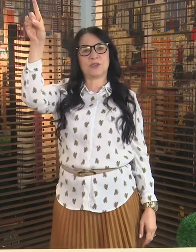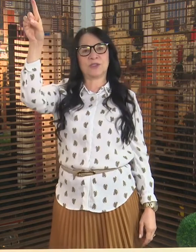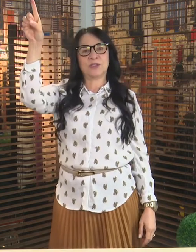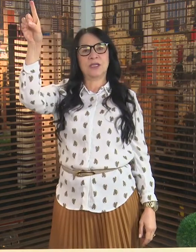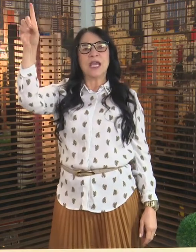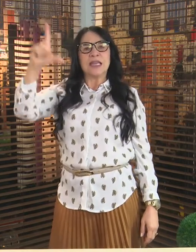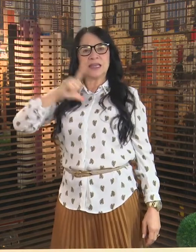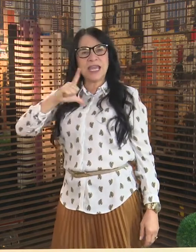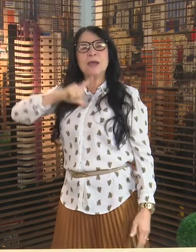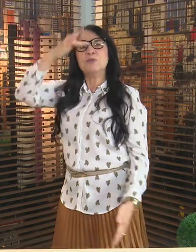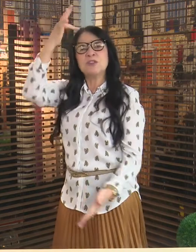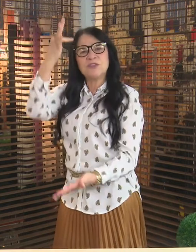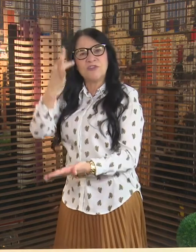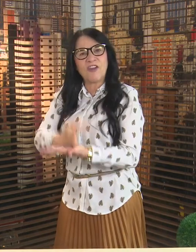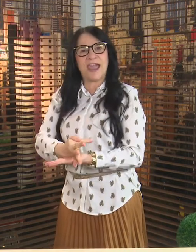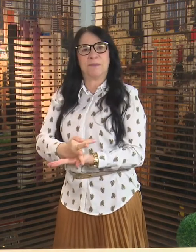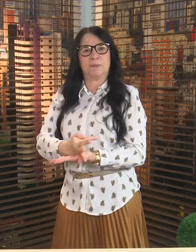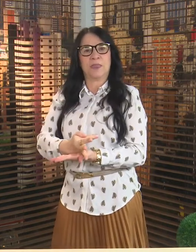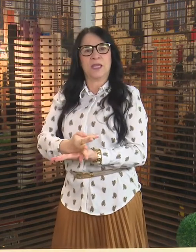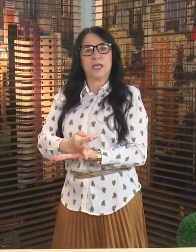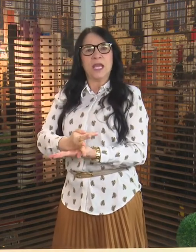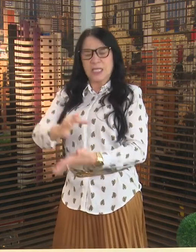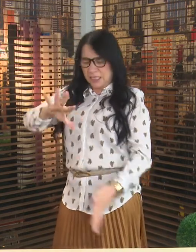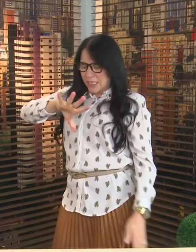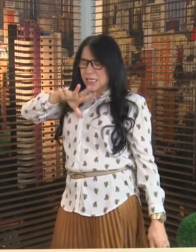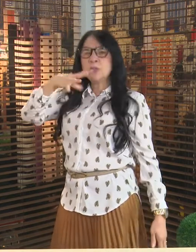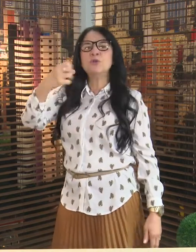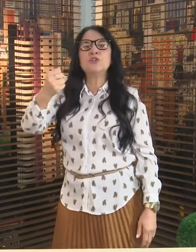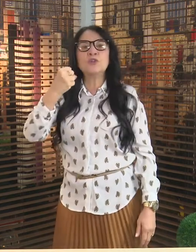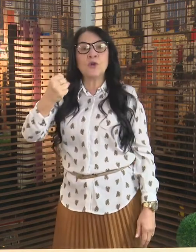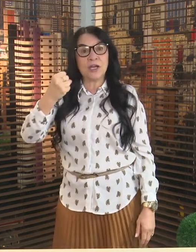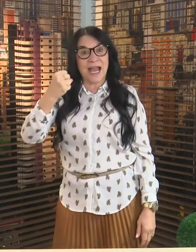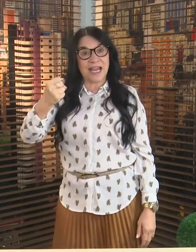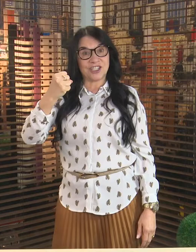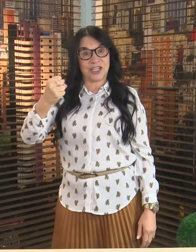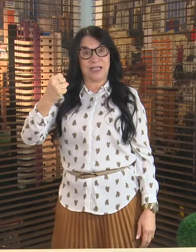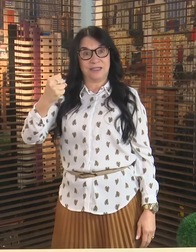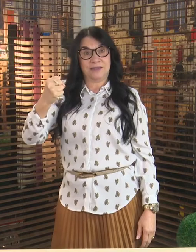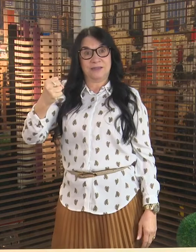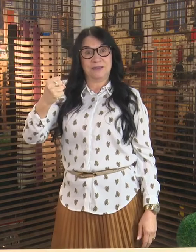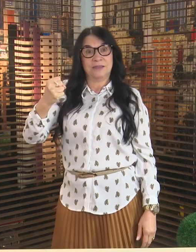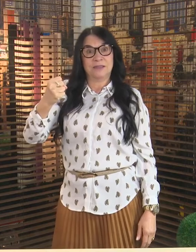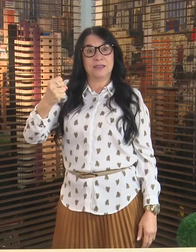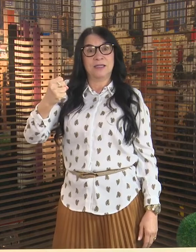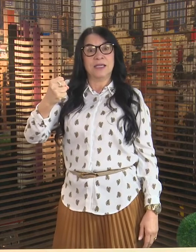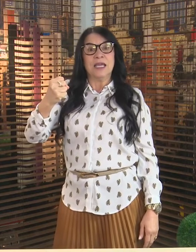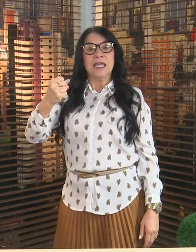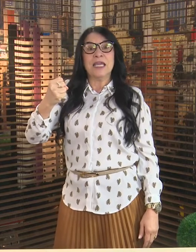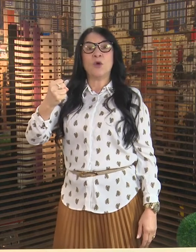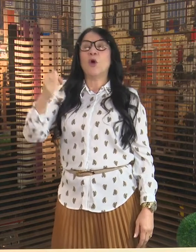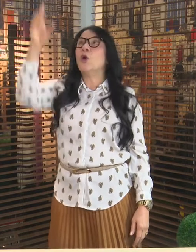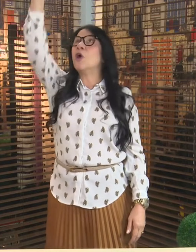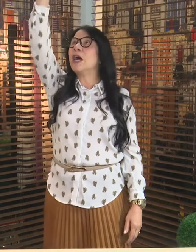Deus, temos fé, criamos coragem e